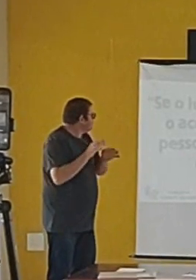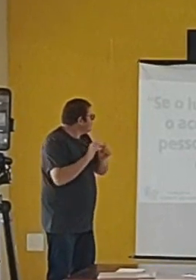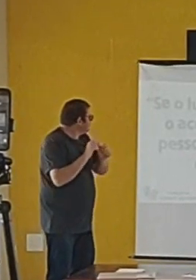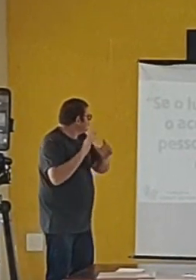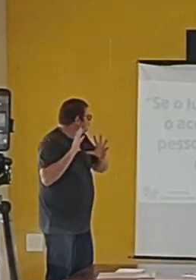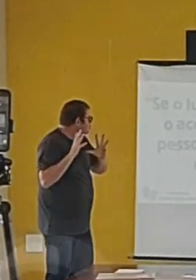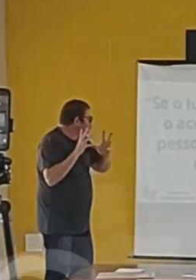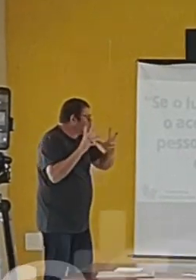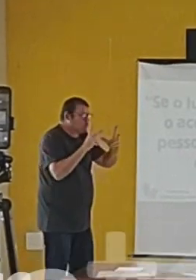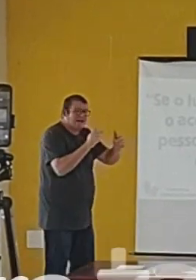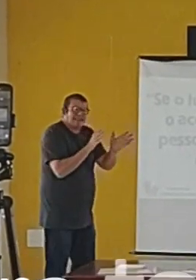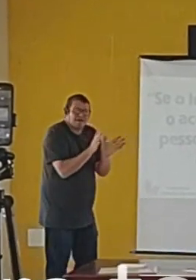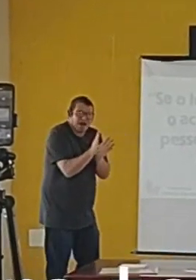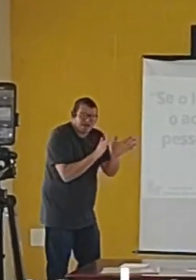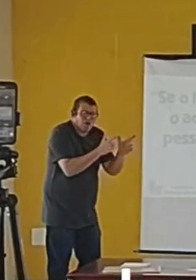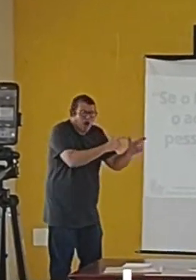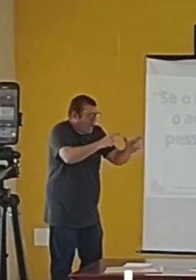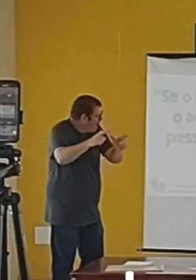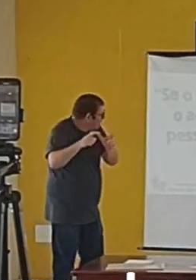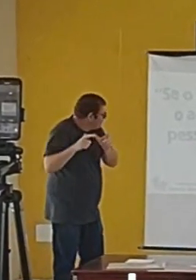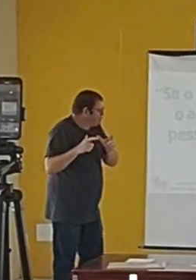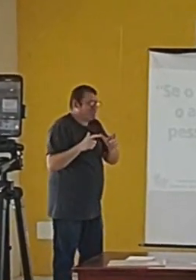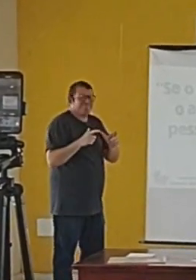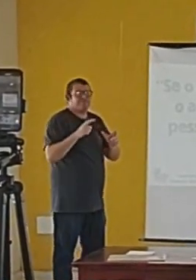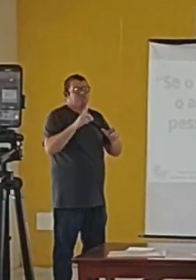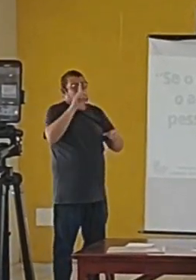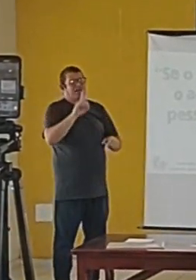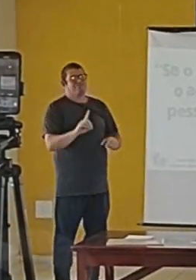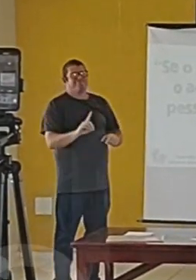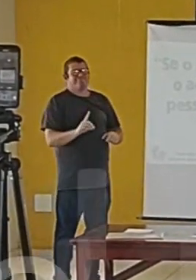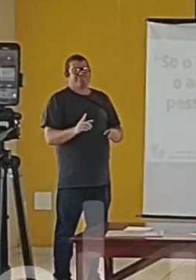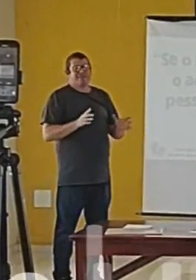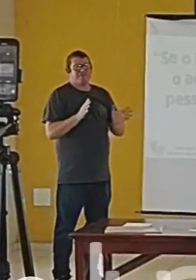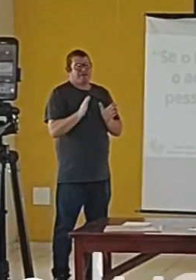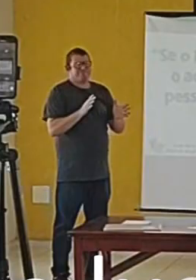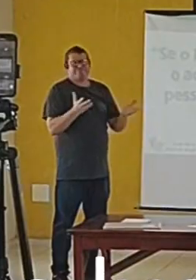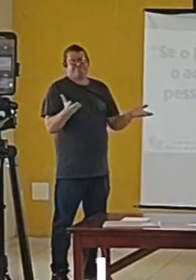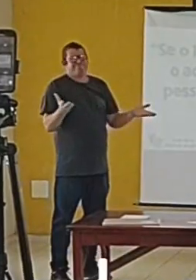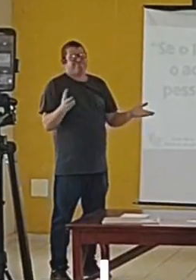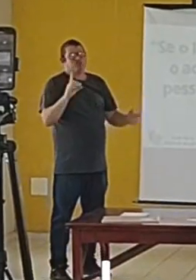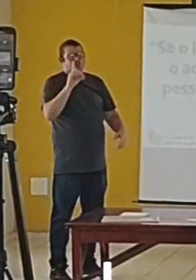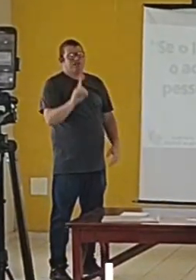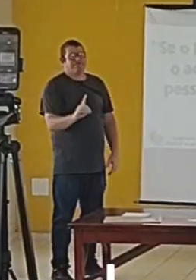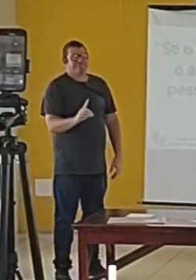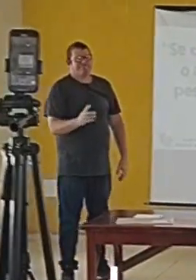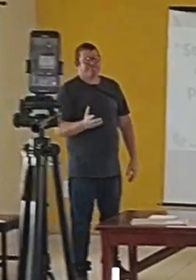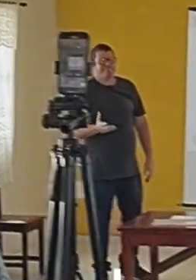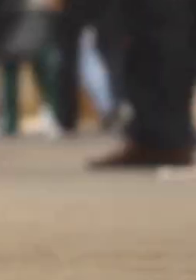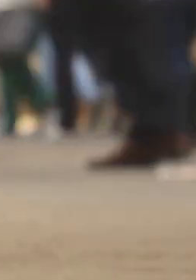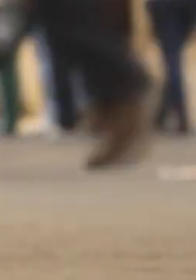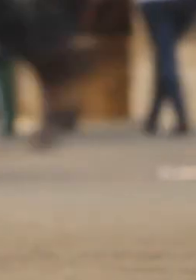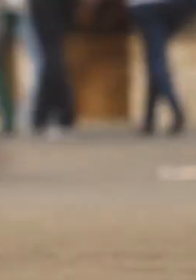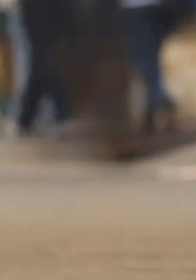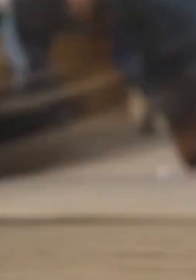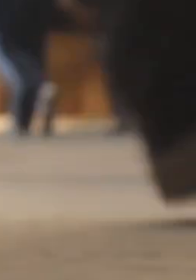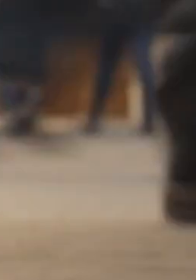permite acesso para todas as pessoas, então esse lugar é deficiente. Dados do